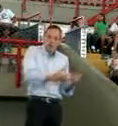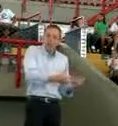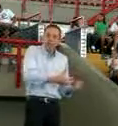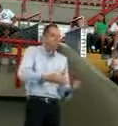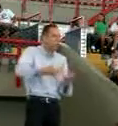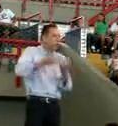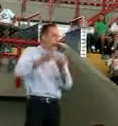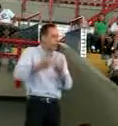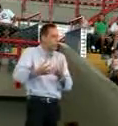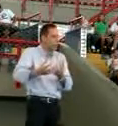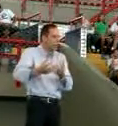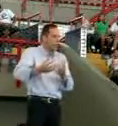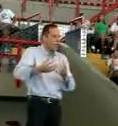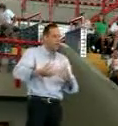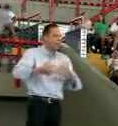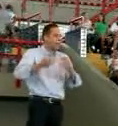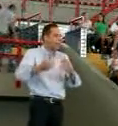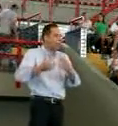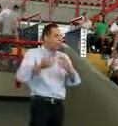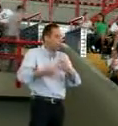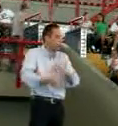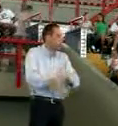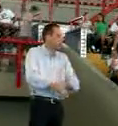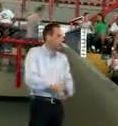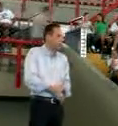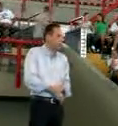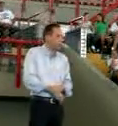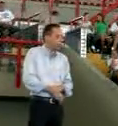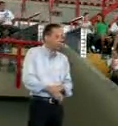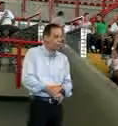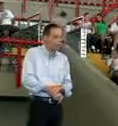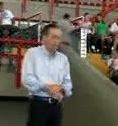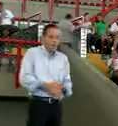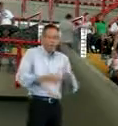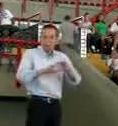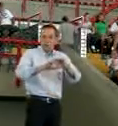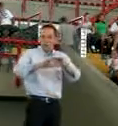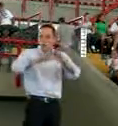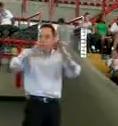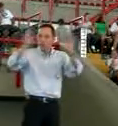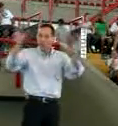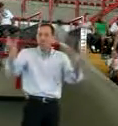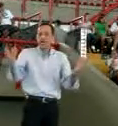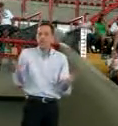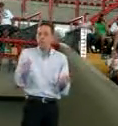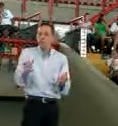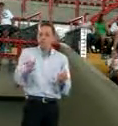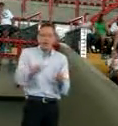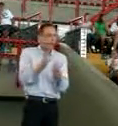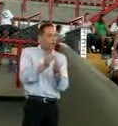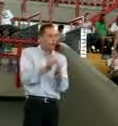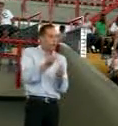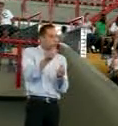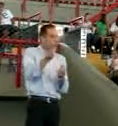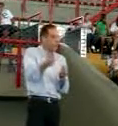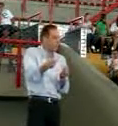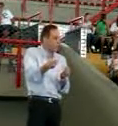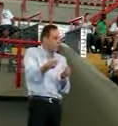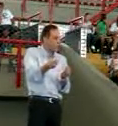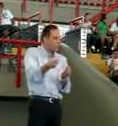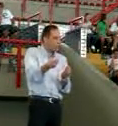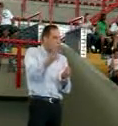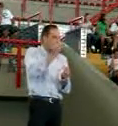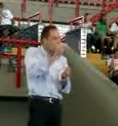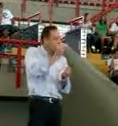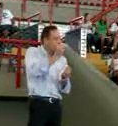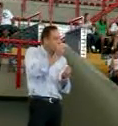portuguesa para retornar a Portugal e retomar o seu trono, que é de direito. Então todo esse cenário levou à renúncia de Dom